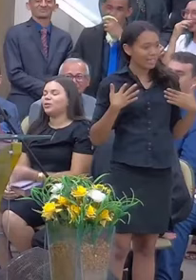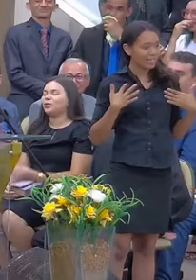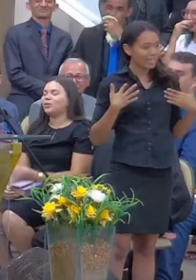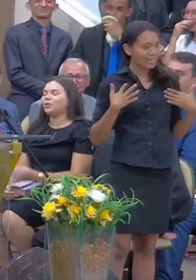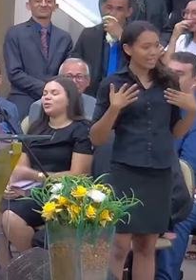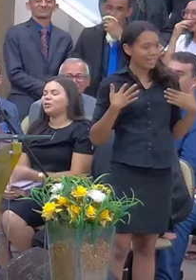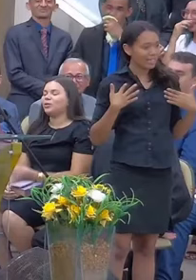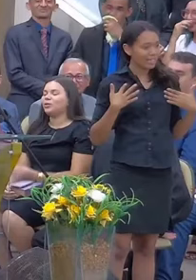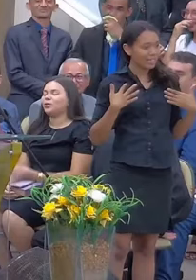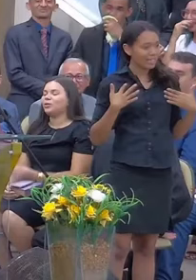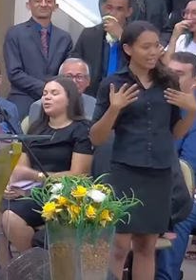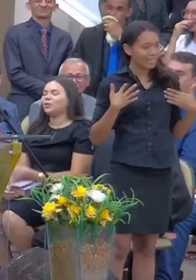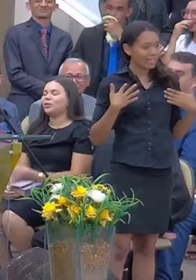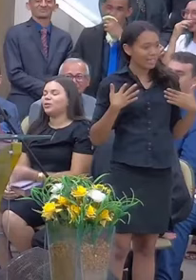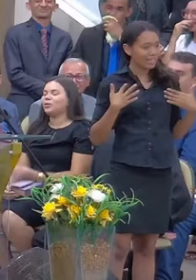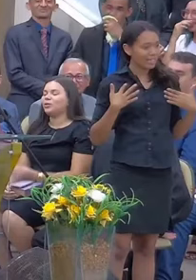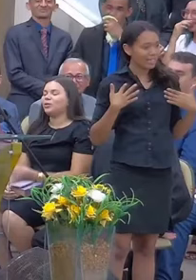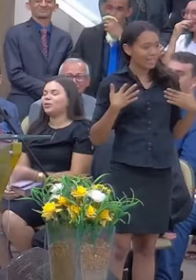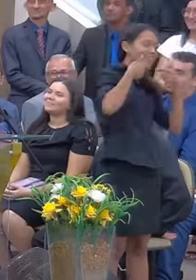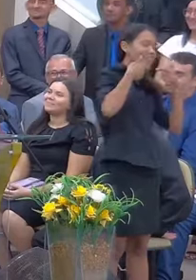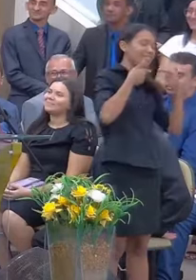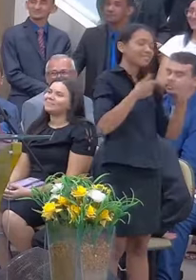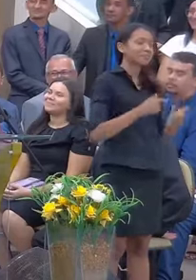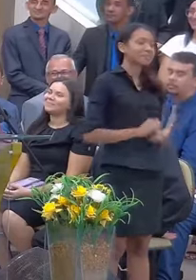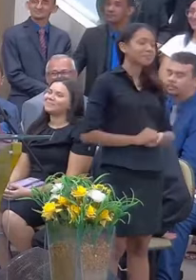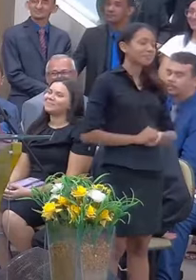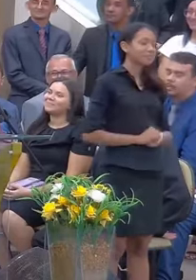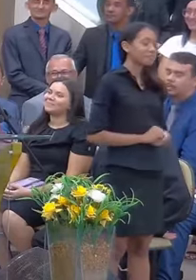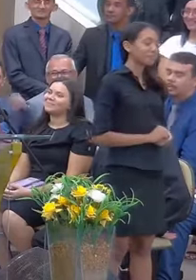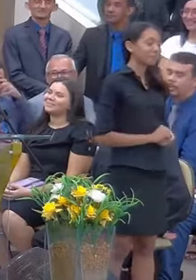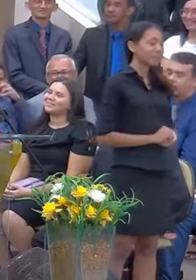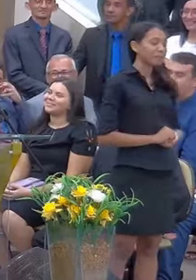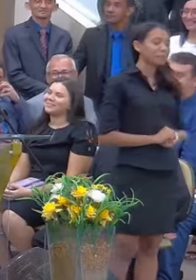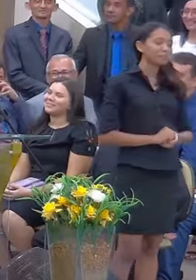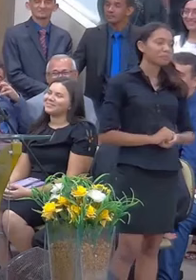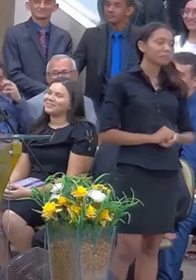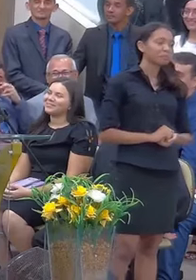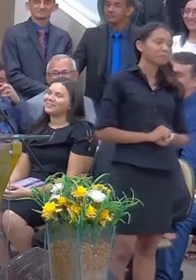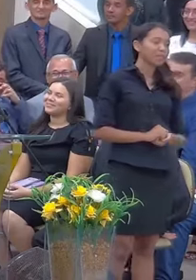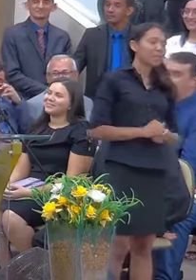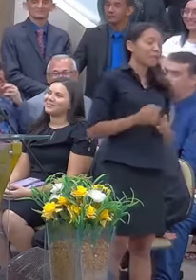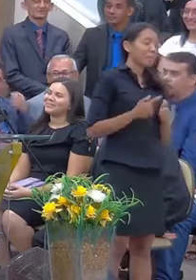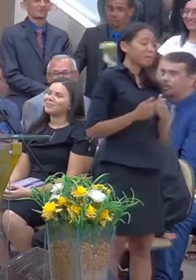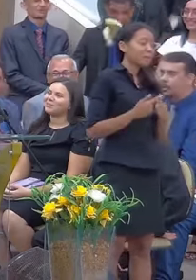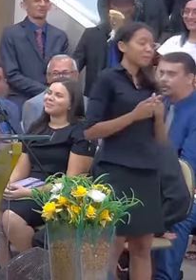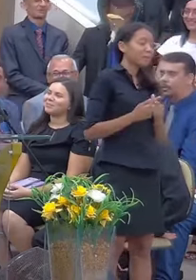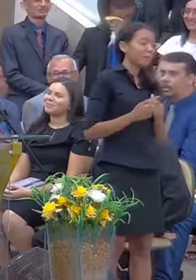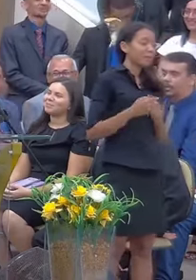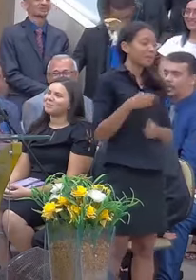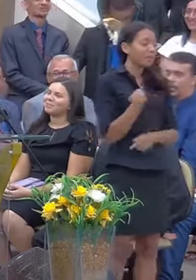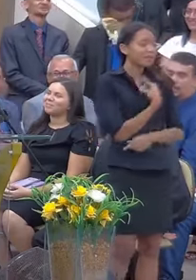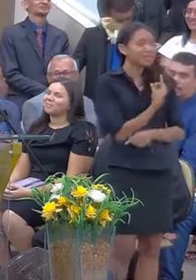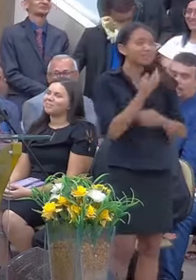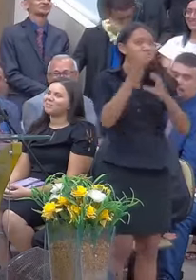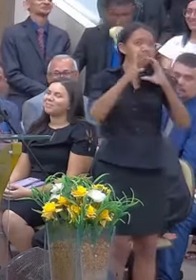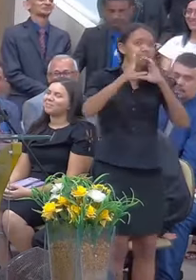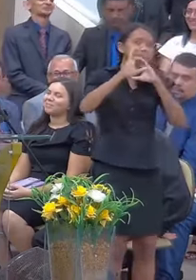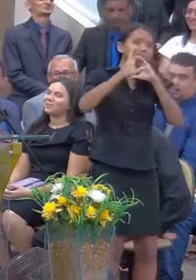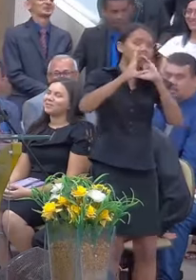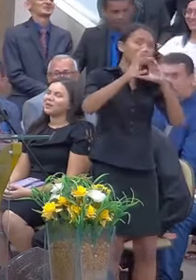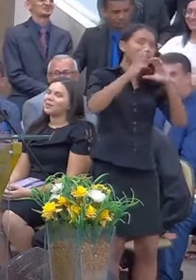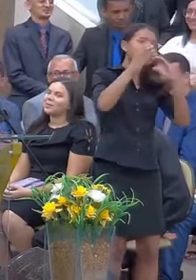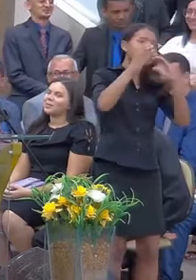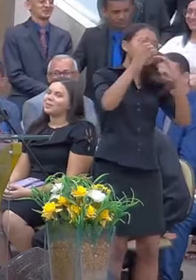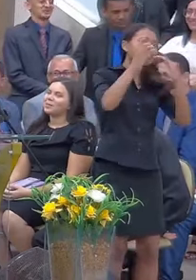Em vez de murmurares, canta um hino de louvor a